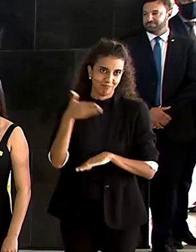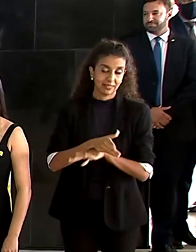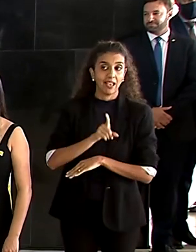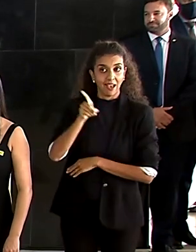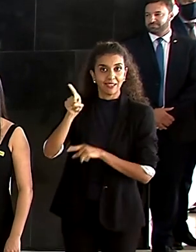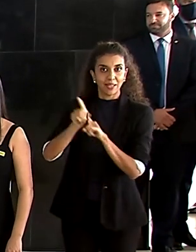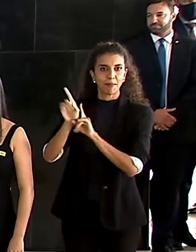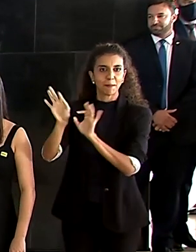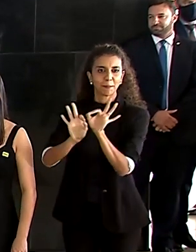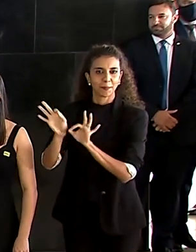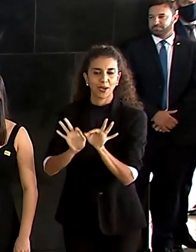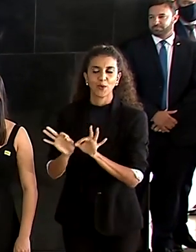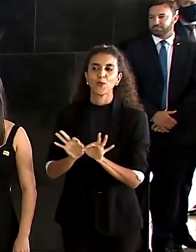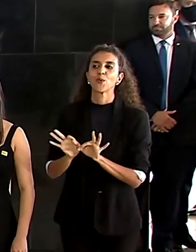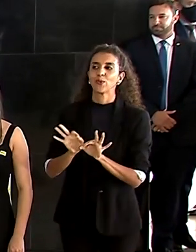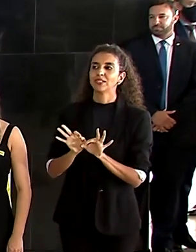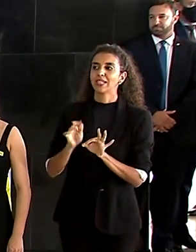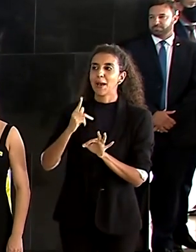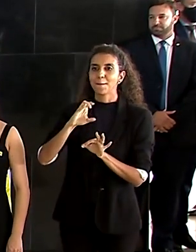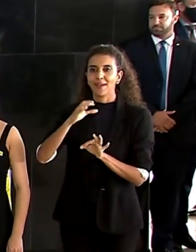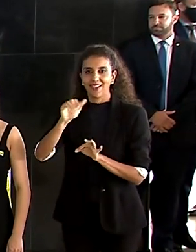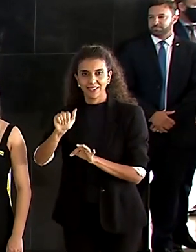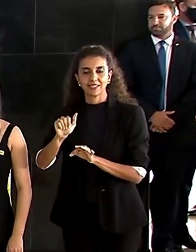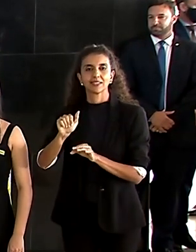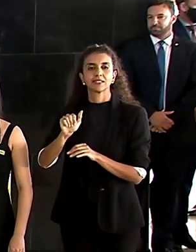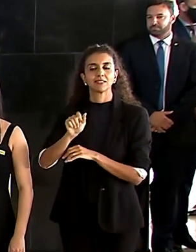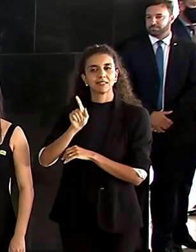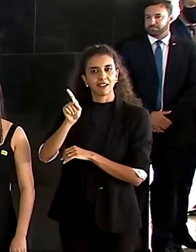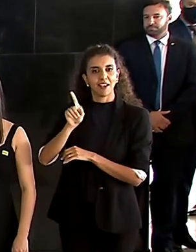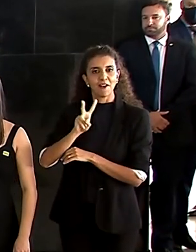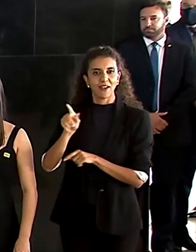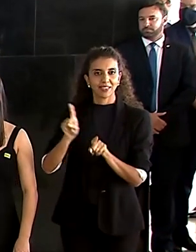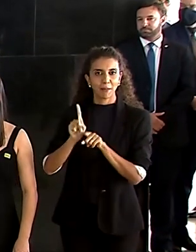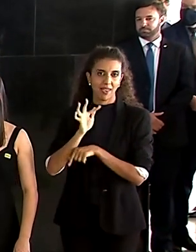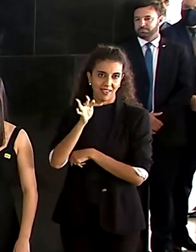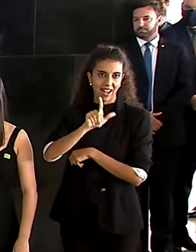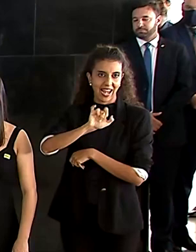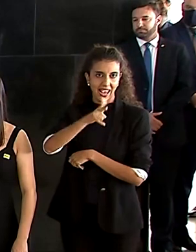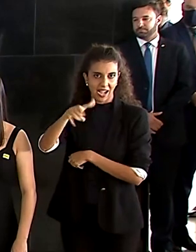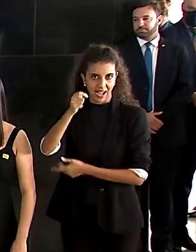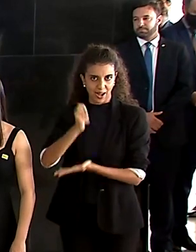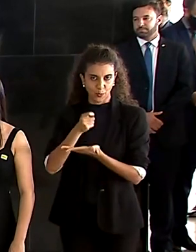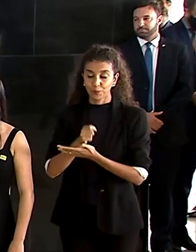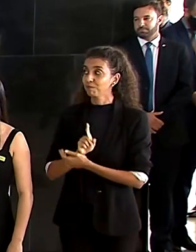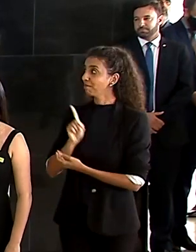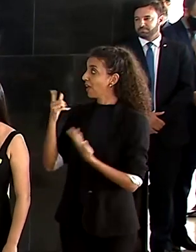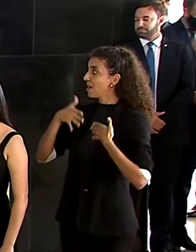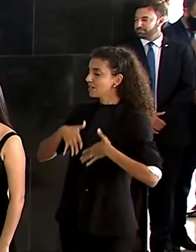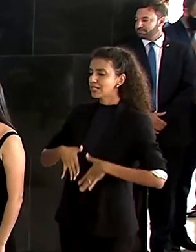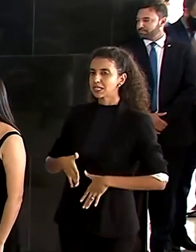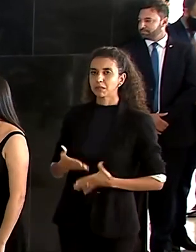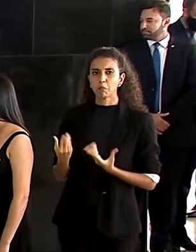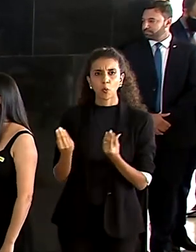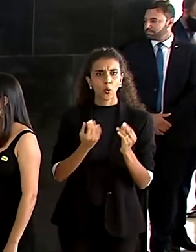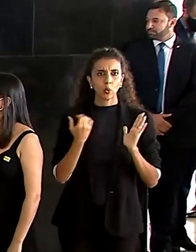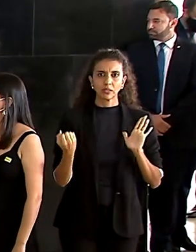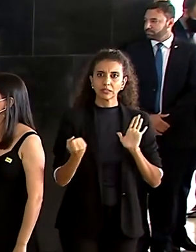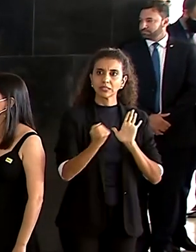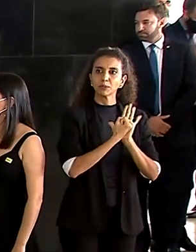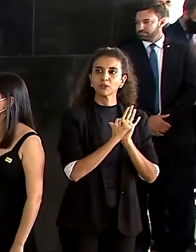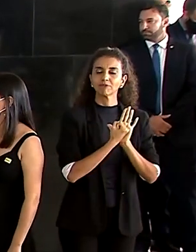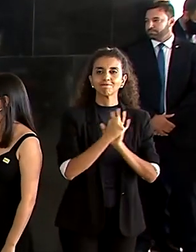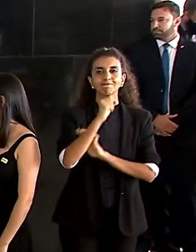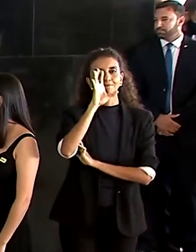confeccionou também uma peça que vai fazer parte também do leilão. Como esse vestido tem muito simbolismo, nós